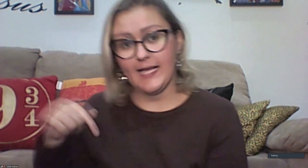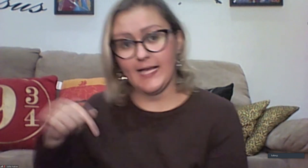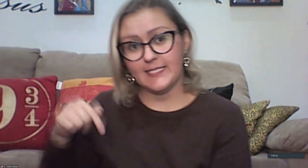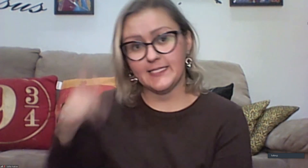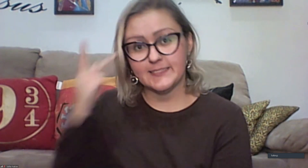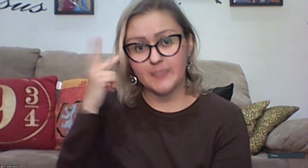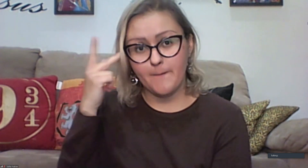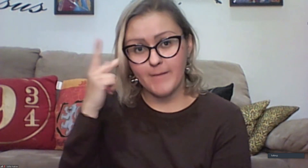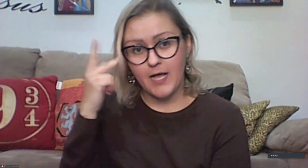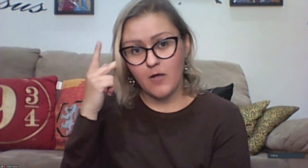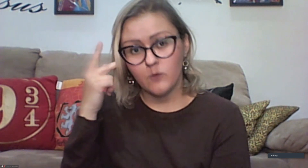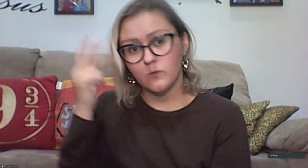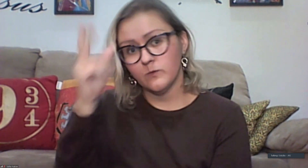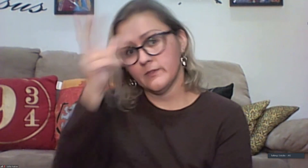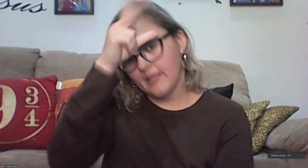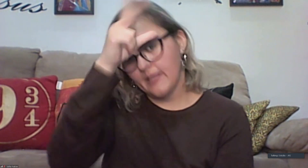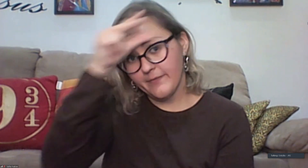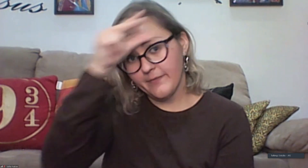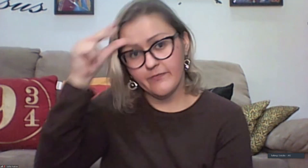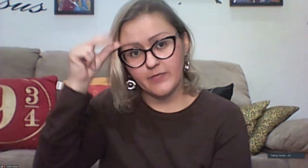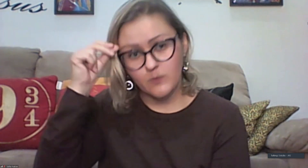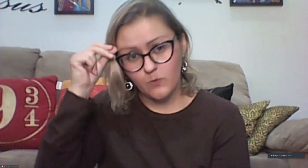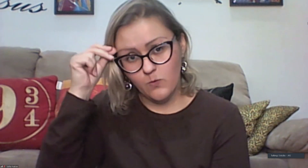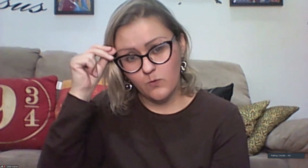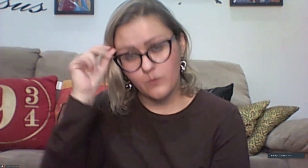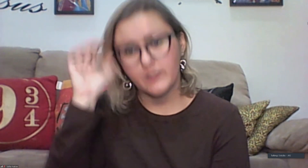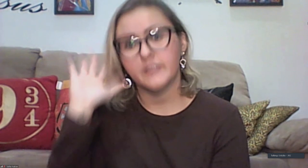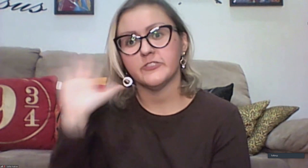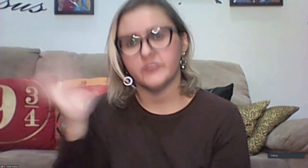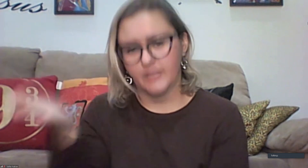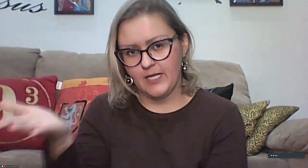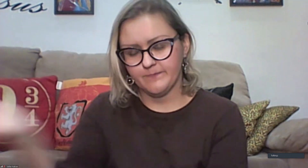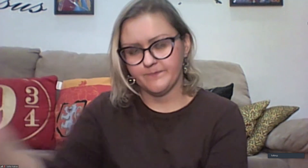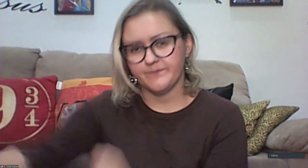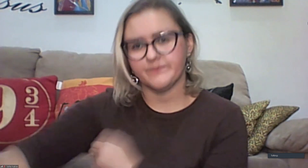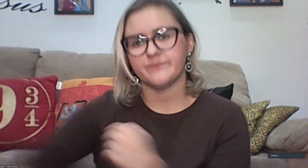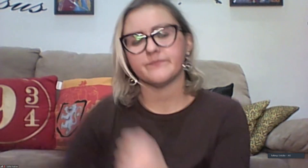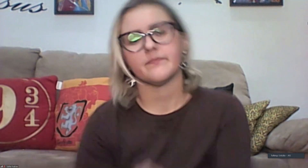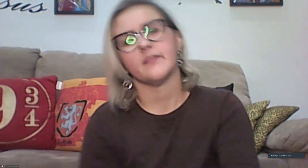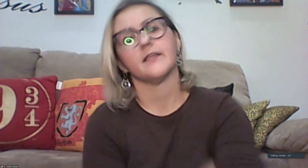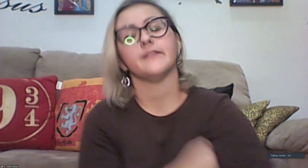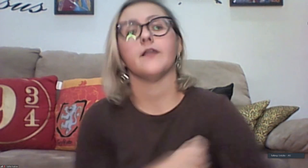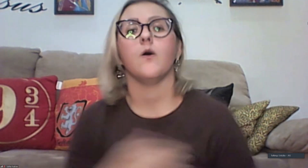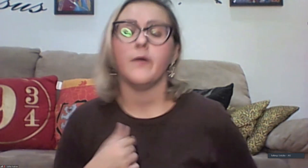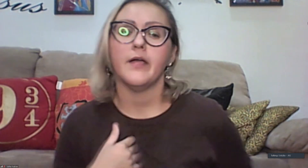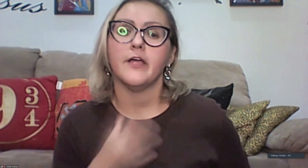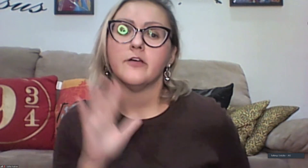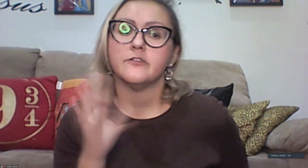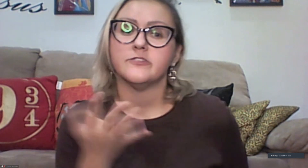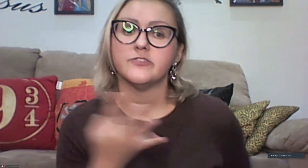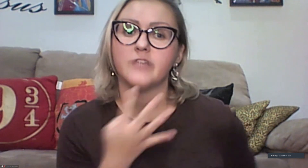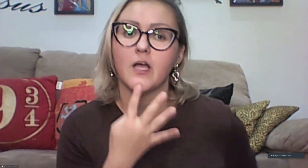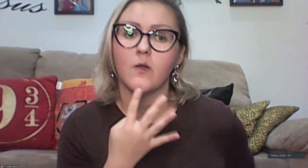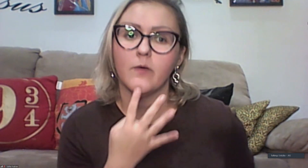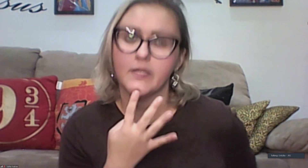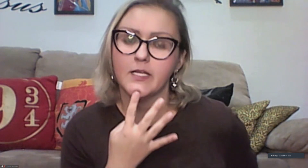Então, eu já trabalho numa escola bilíngue, né, aqui em São Paulo. E é uma escola da